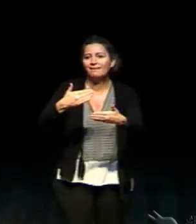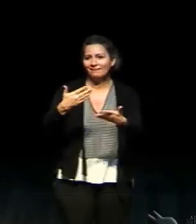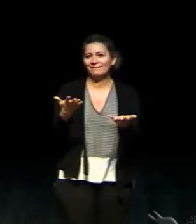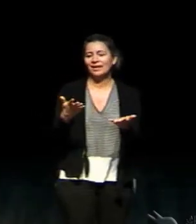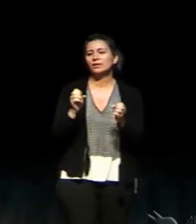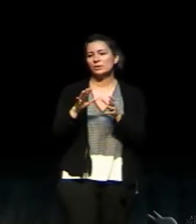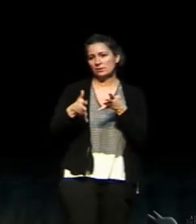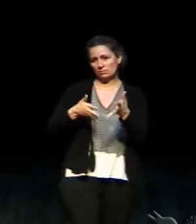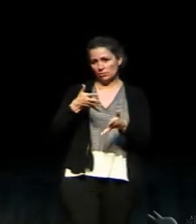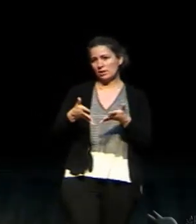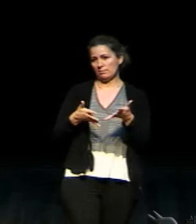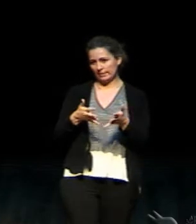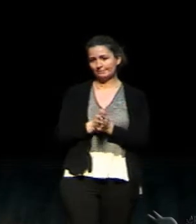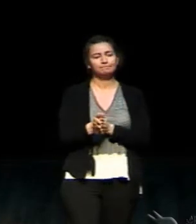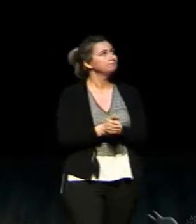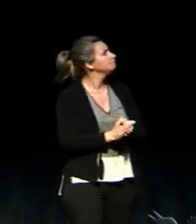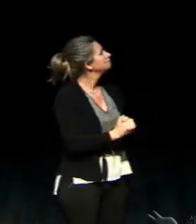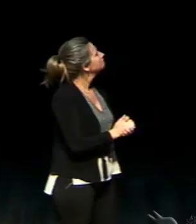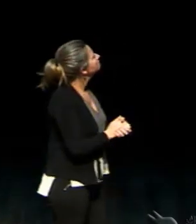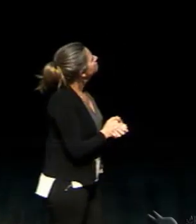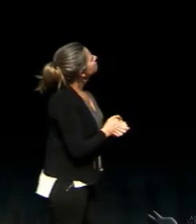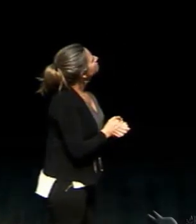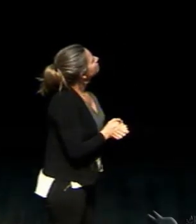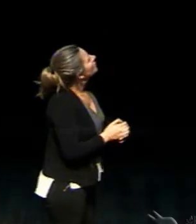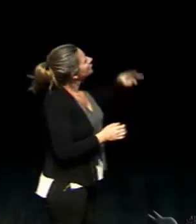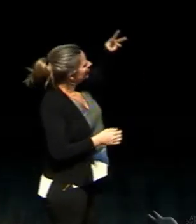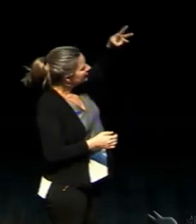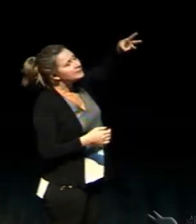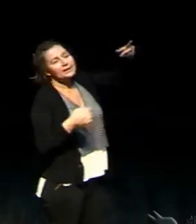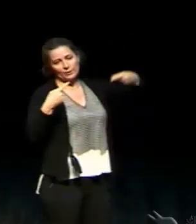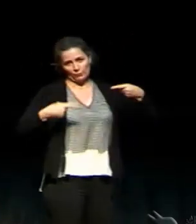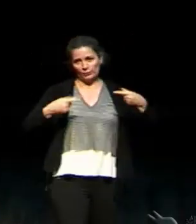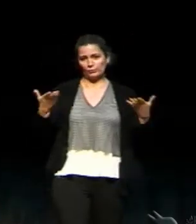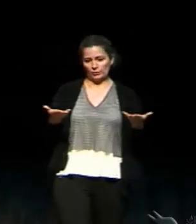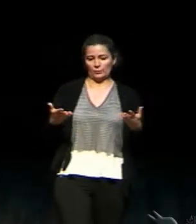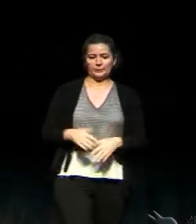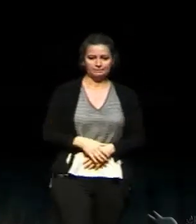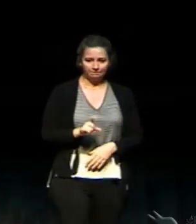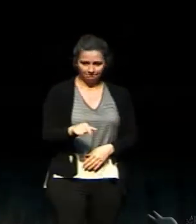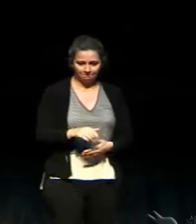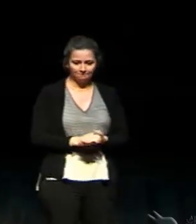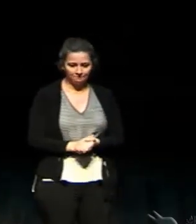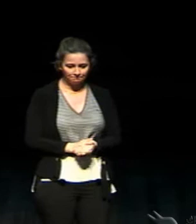a tentar mostrar um caminho nosso para desenvolver novos métodos de ensino que atendam a